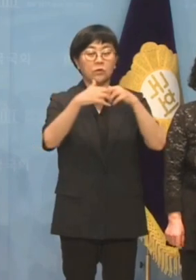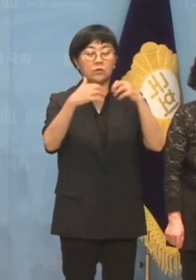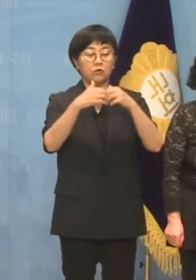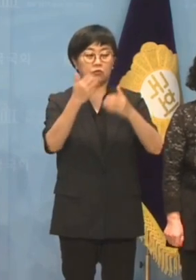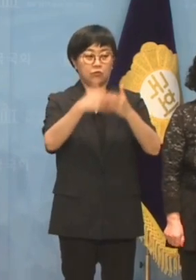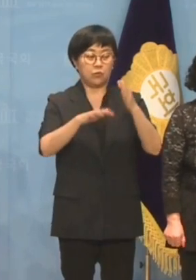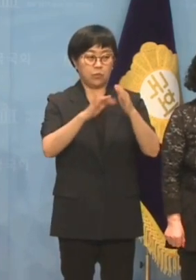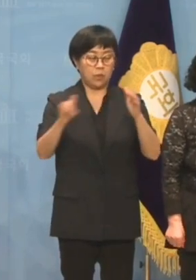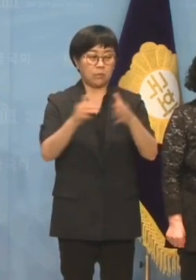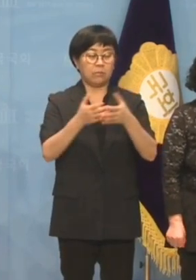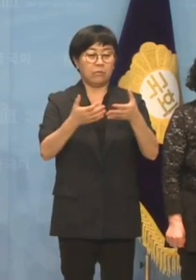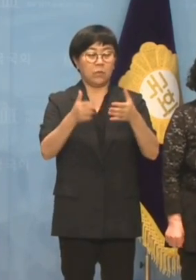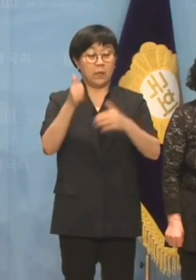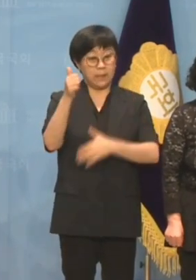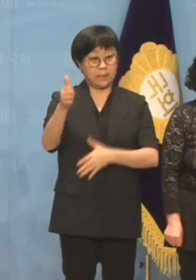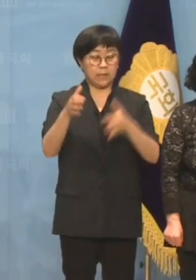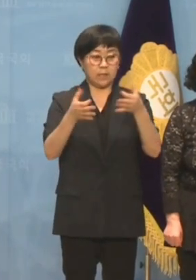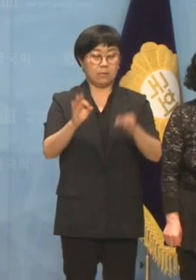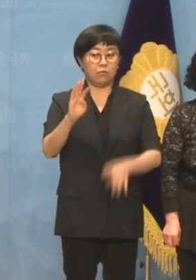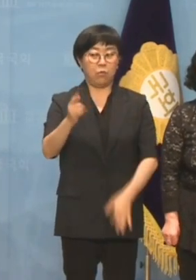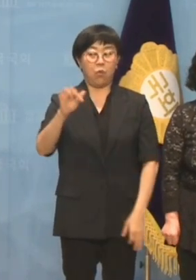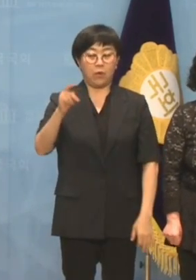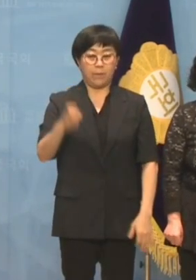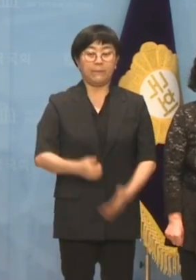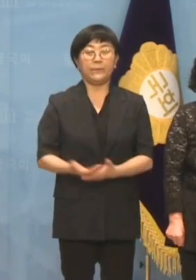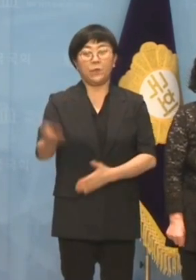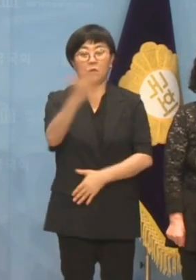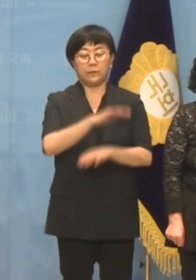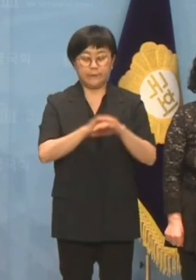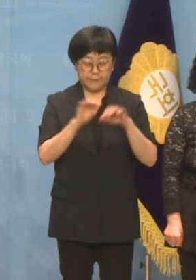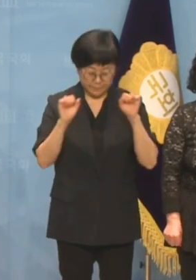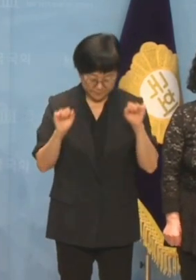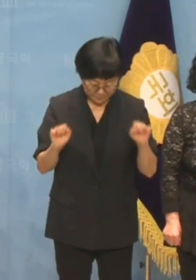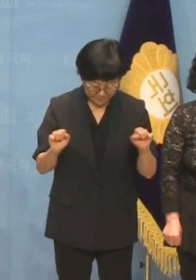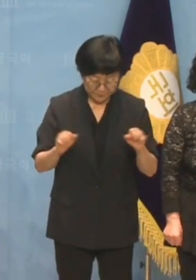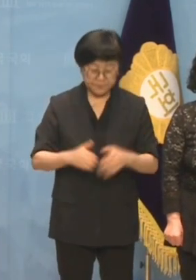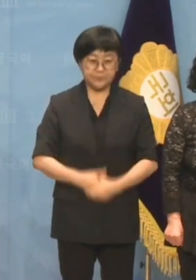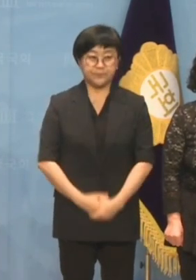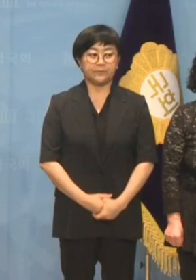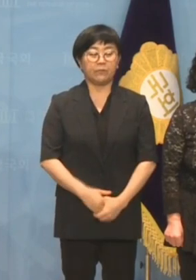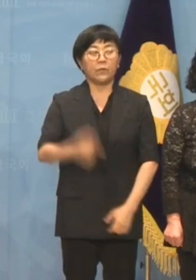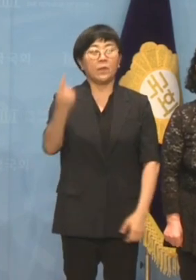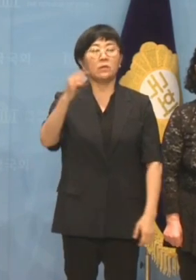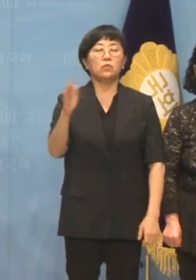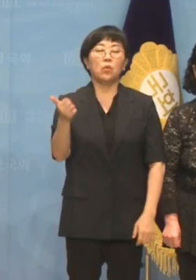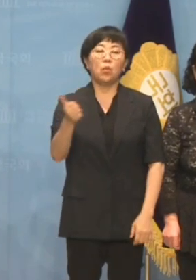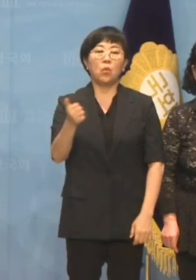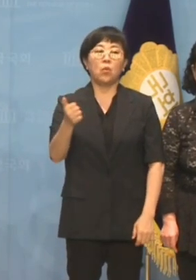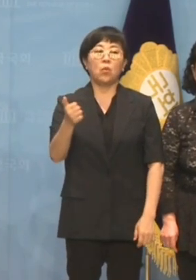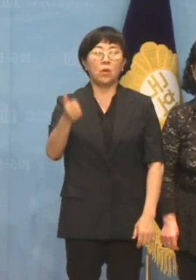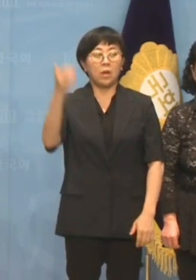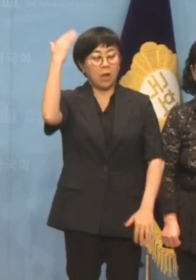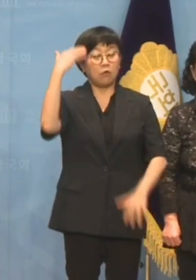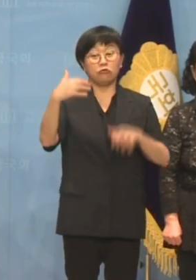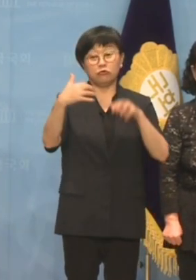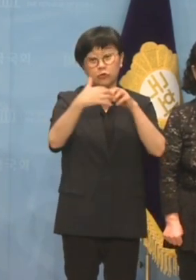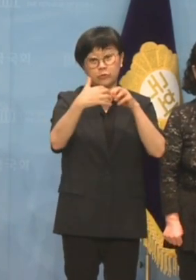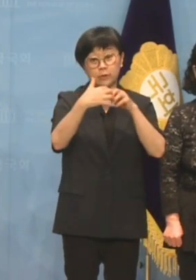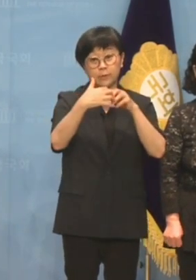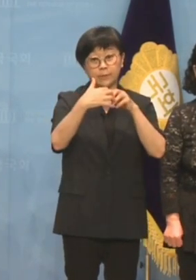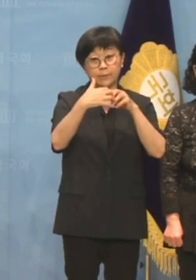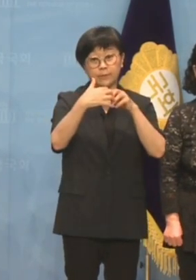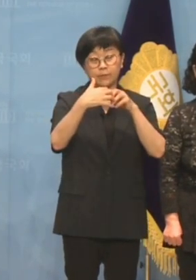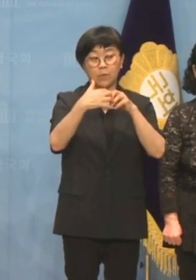한국전쟁유족회 회장 김보경입니다. 기자 여러분 안녕하십니까? 1950년 한국전쟁